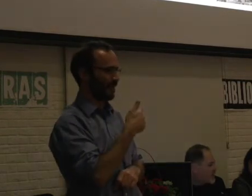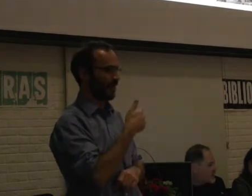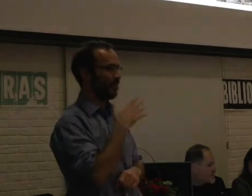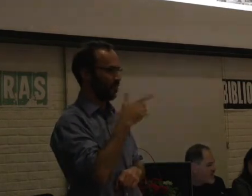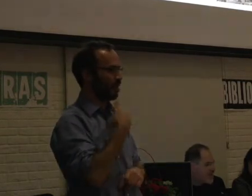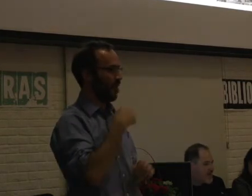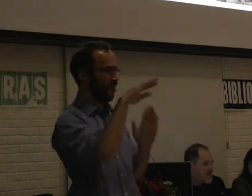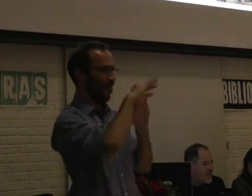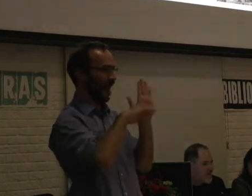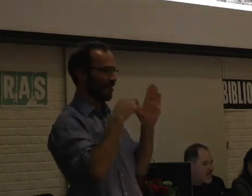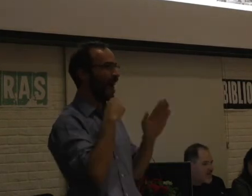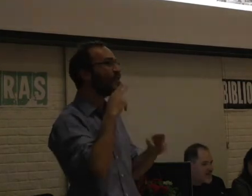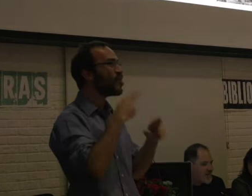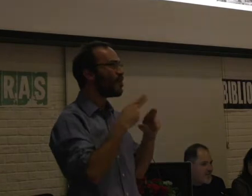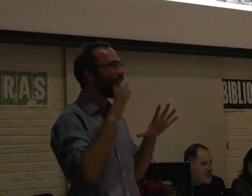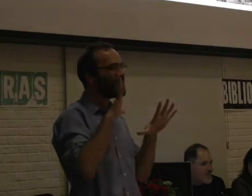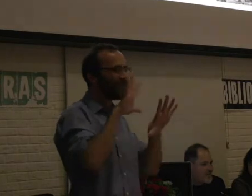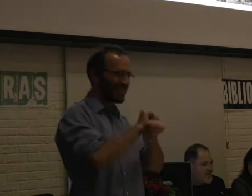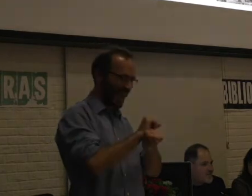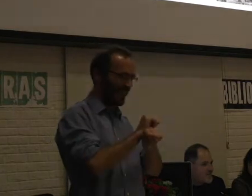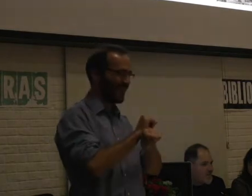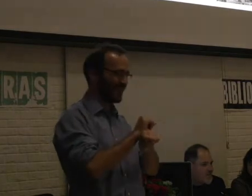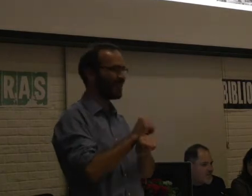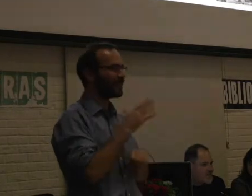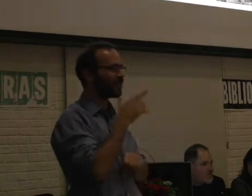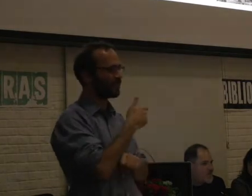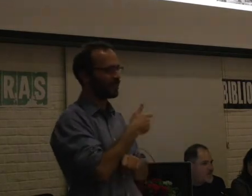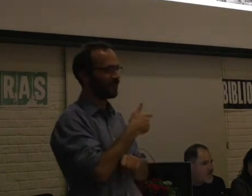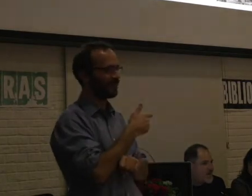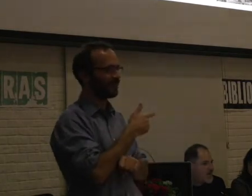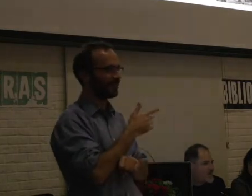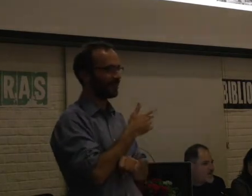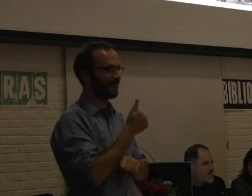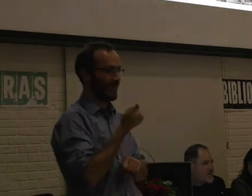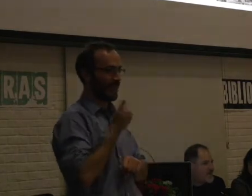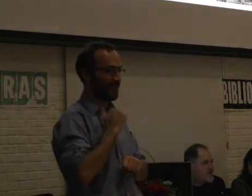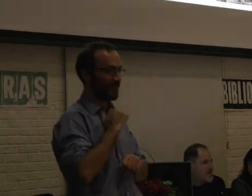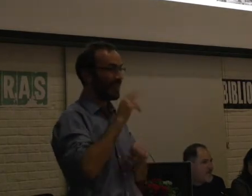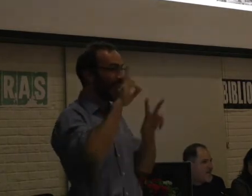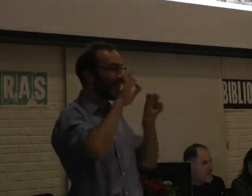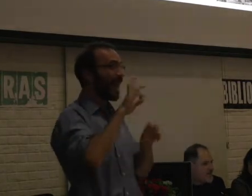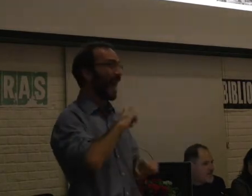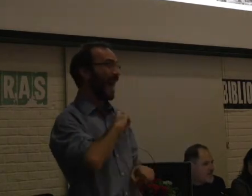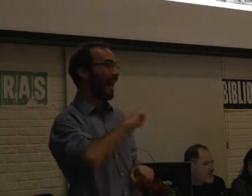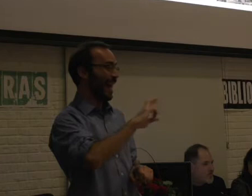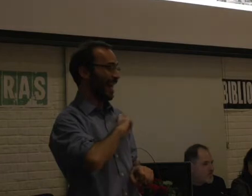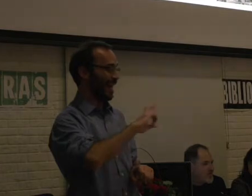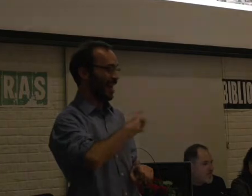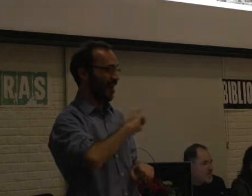hacemos, Mistérica, Radio Secreta y Ediciones Mistérica. Aprovecho para contaros que las religiones mistéricas, y por eso tomamos el nombre,